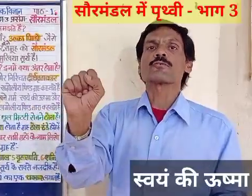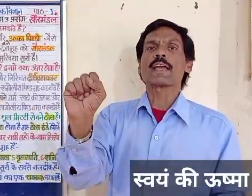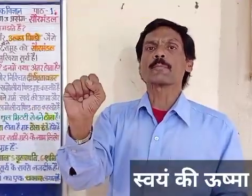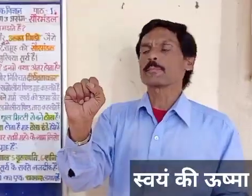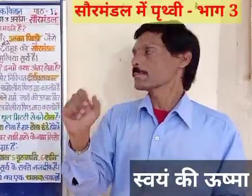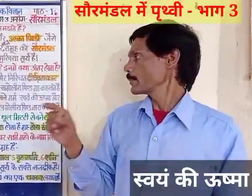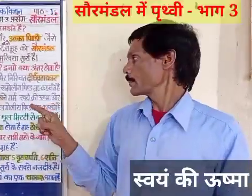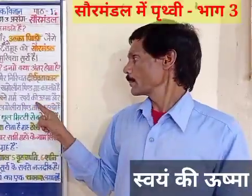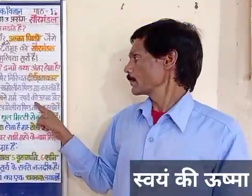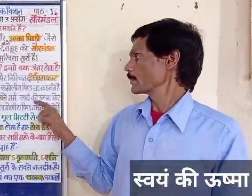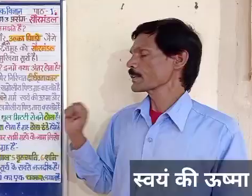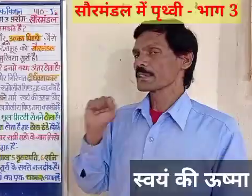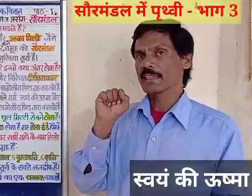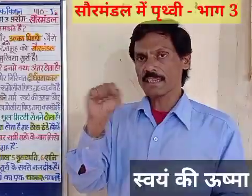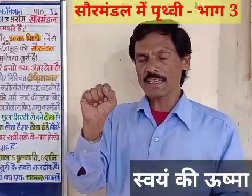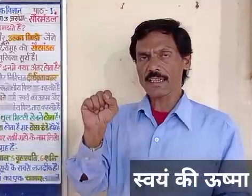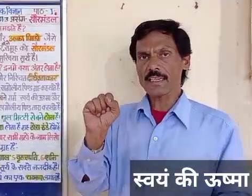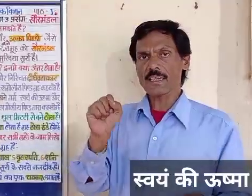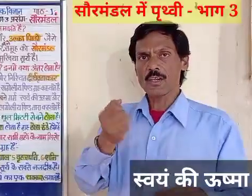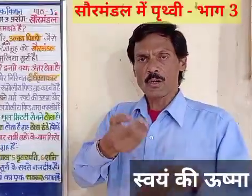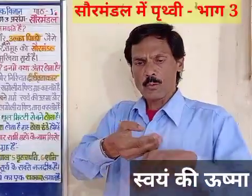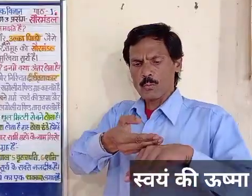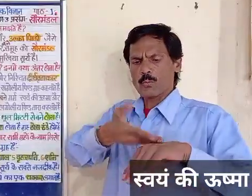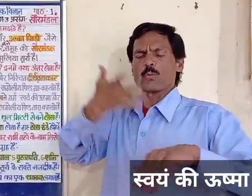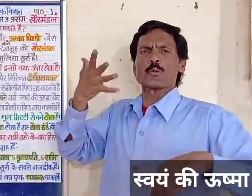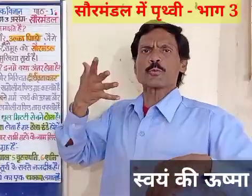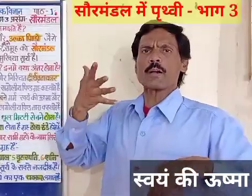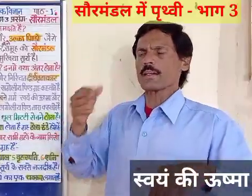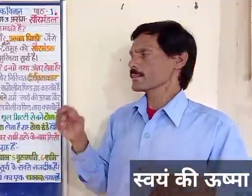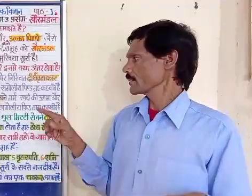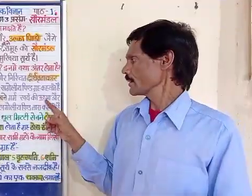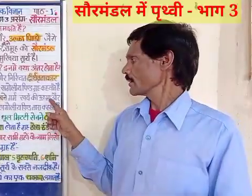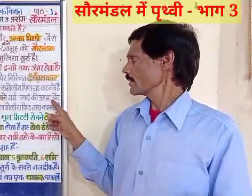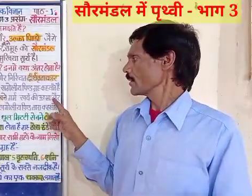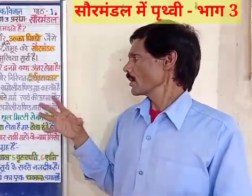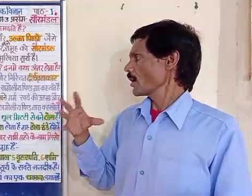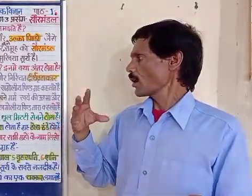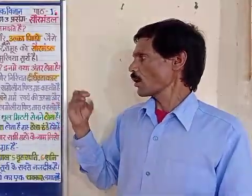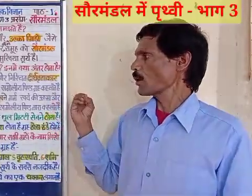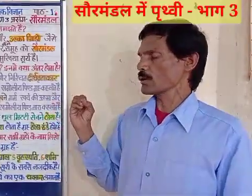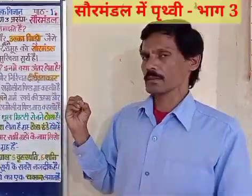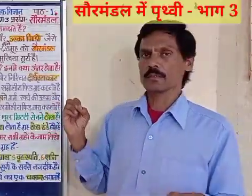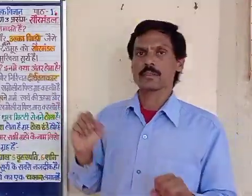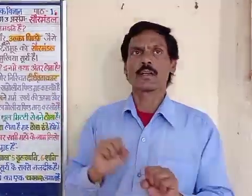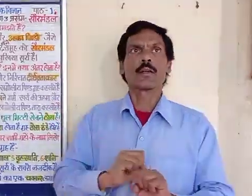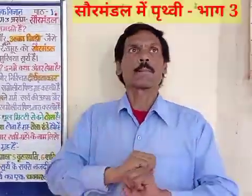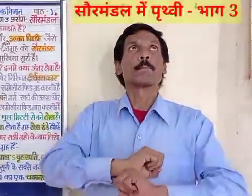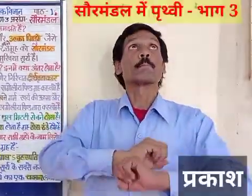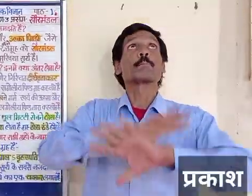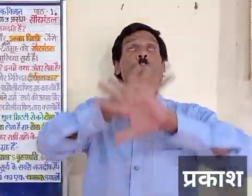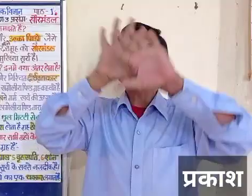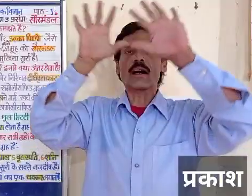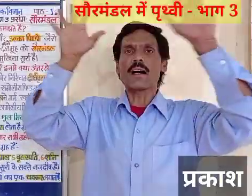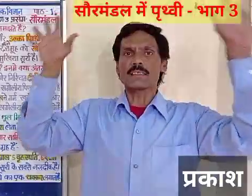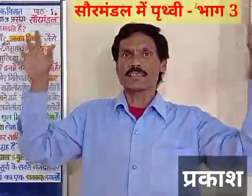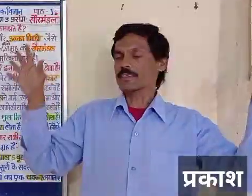स्वयं की ऊष्मा और प्रकाश